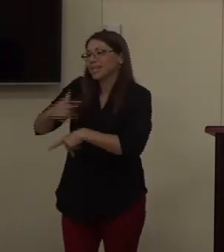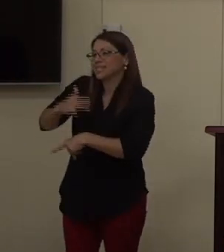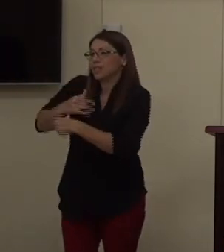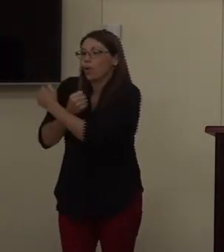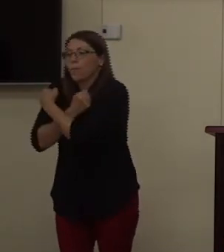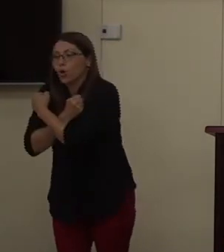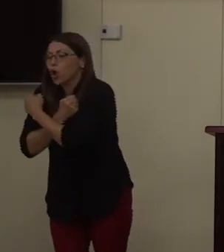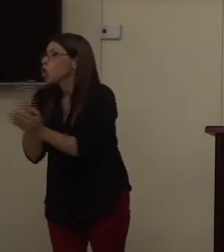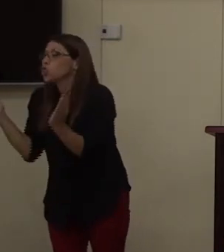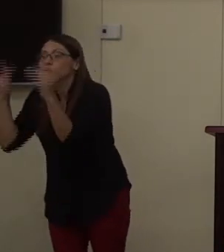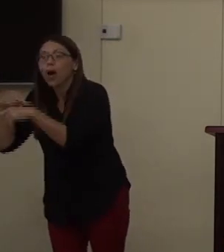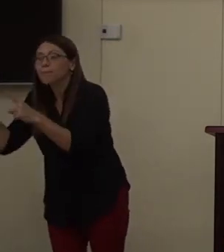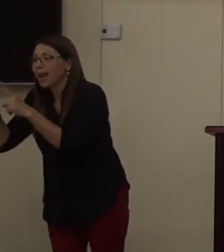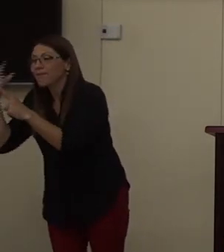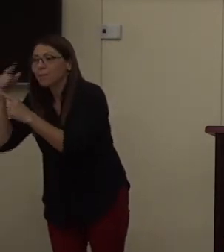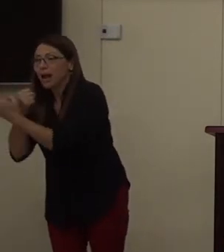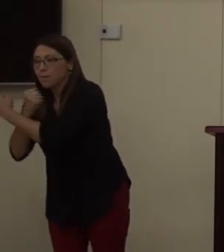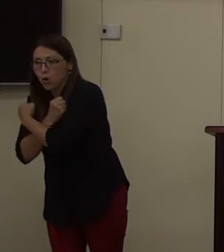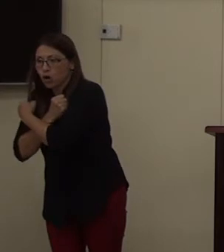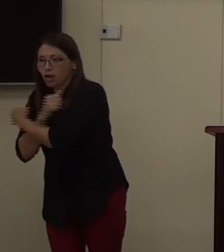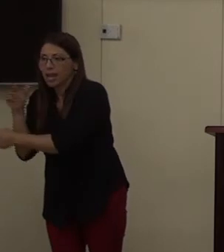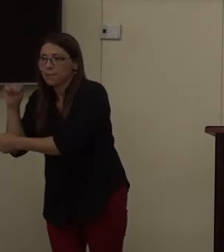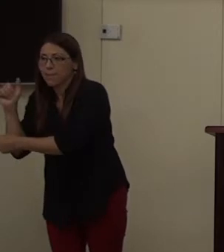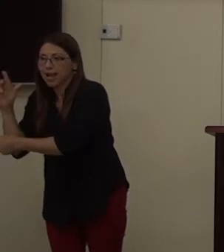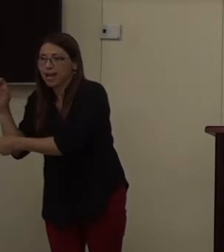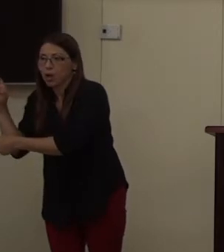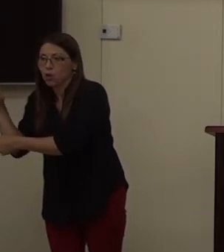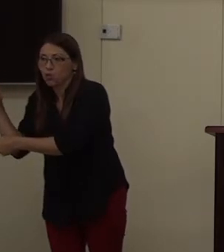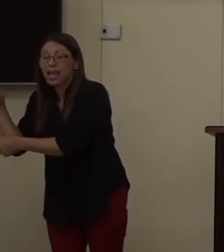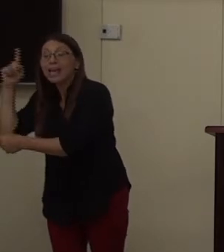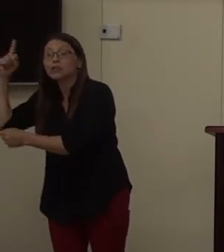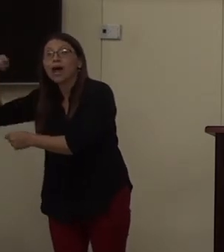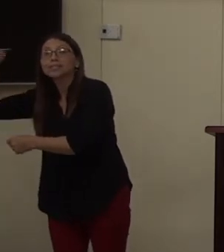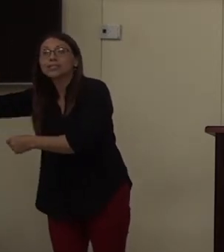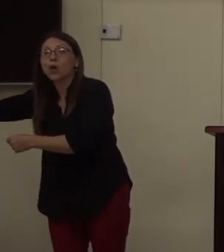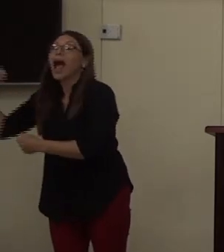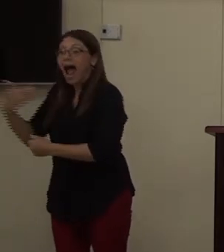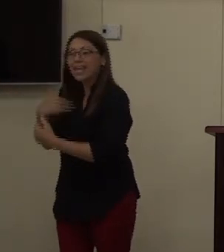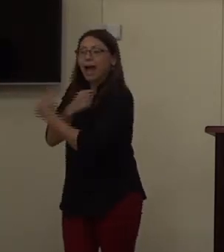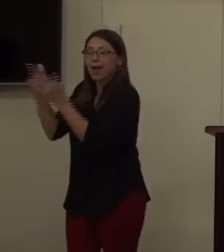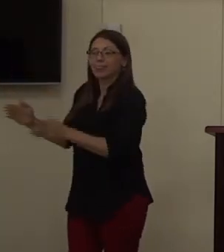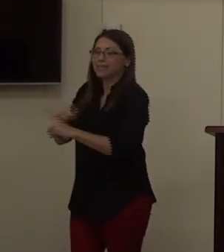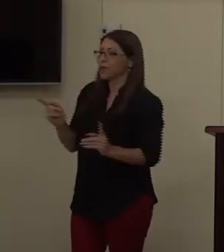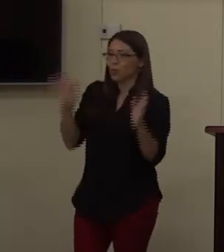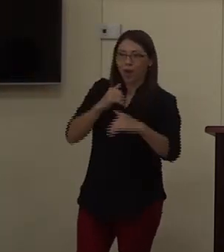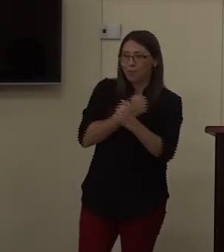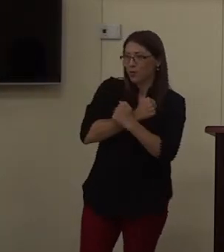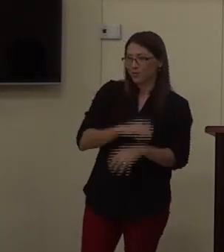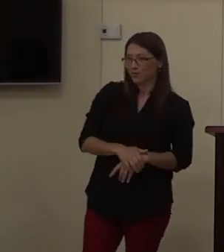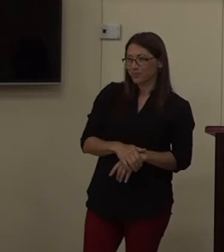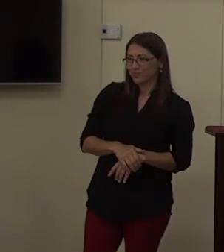palabra para amor en malecu, ¿verdad? Eso es una abstracción que no existe. Hay amantes, no amor, ¿verdad? Entonces,